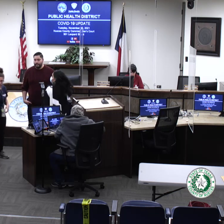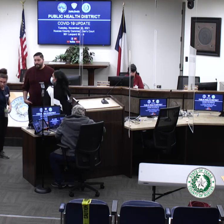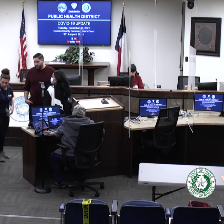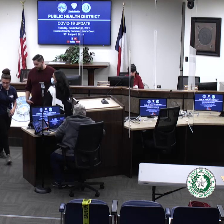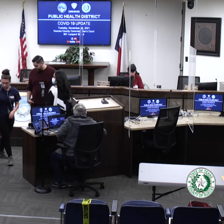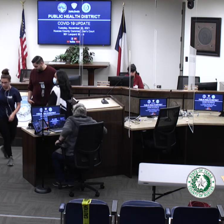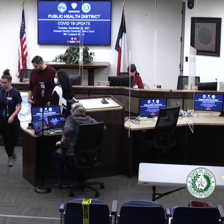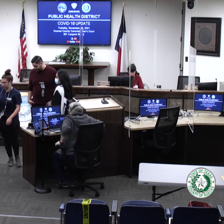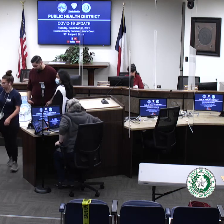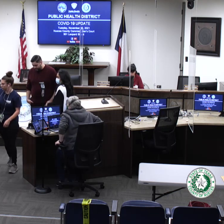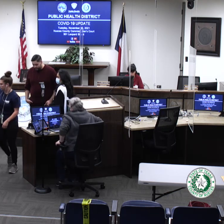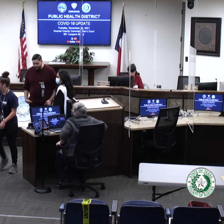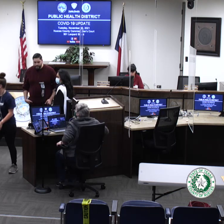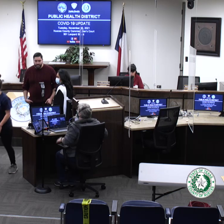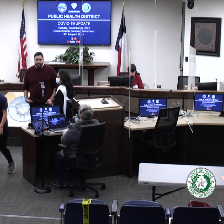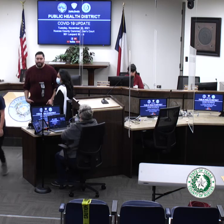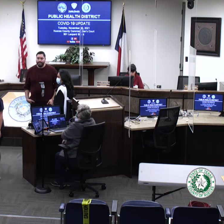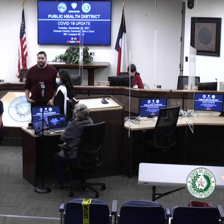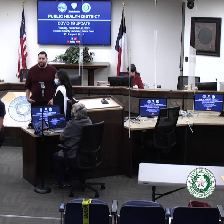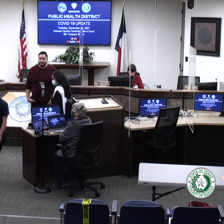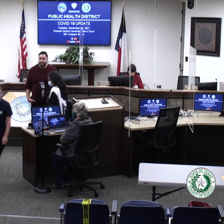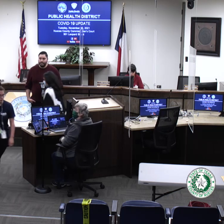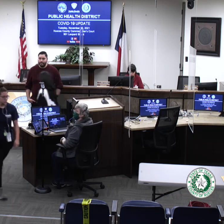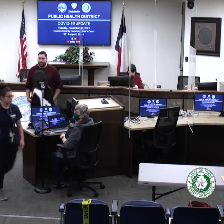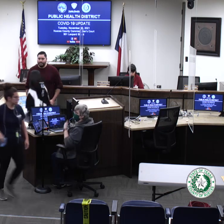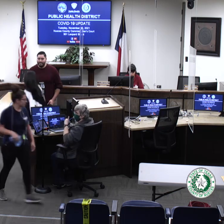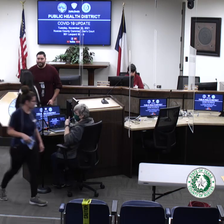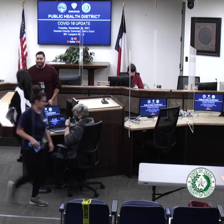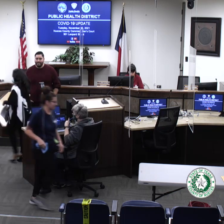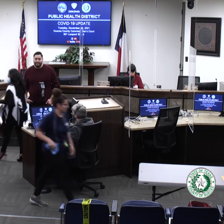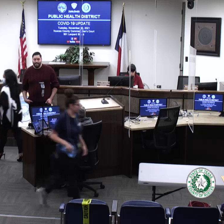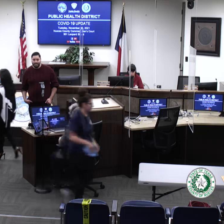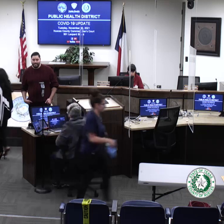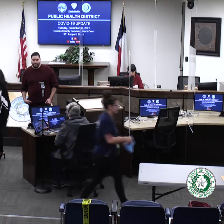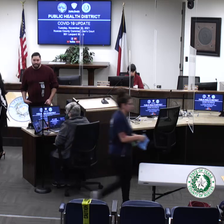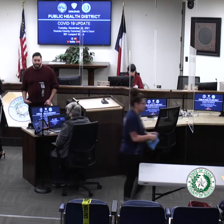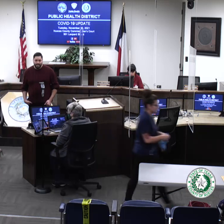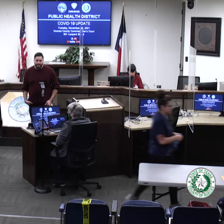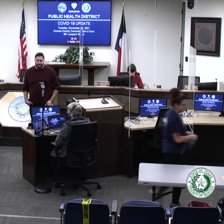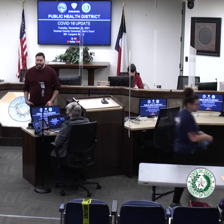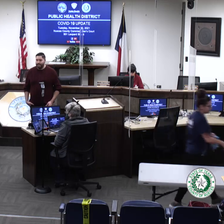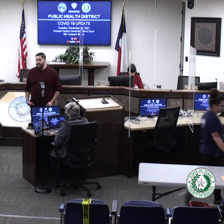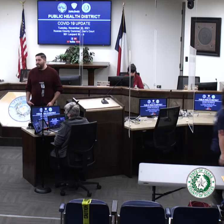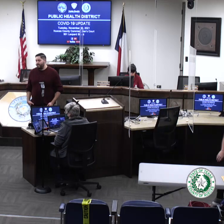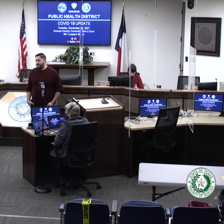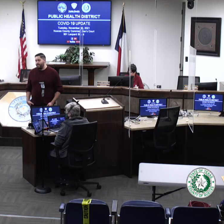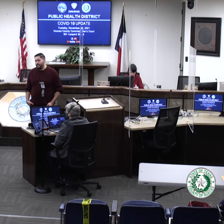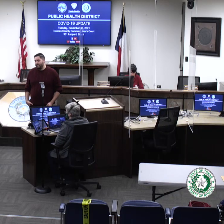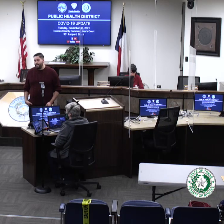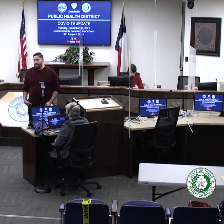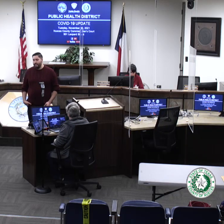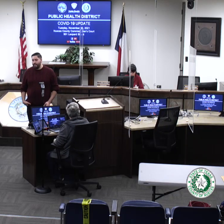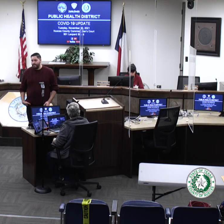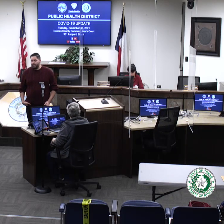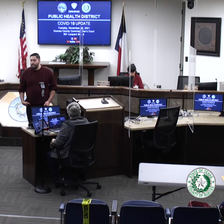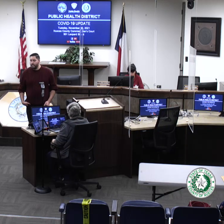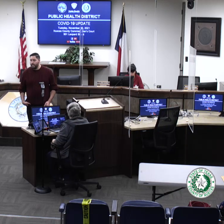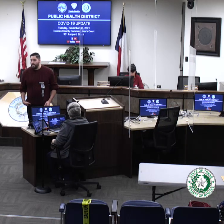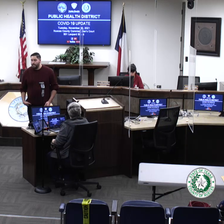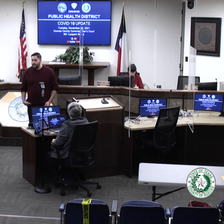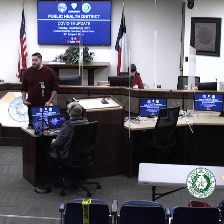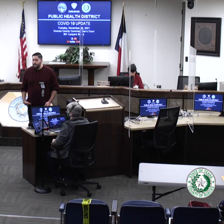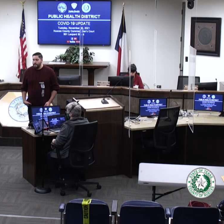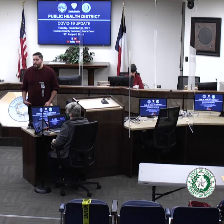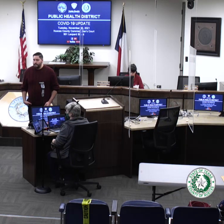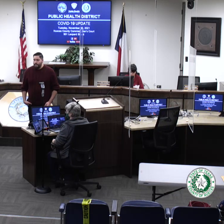Los CDC recomiendan que todas las personas mayores de 5 años se protejan del COVID-19 vacunándose completamente, al igual que tomar la vacuna de